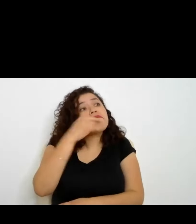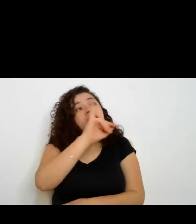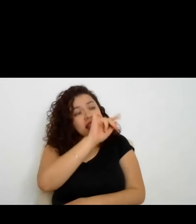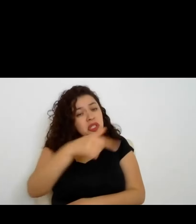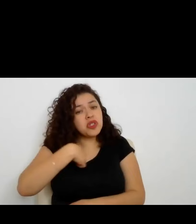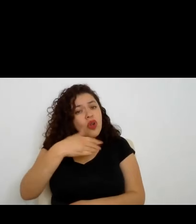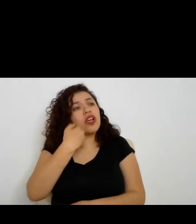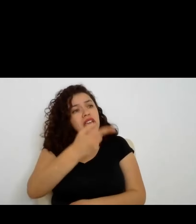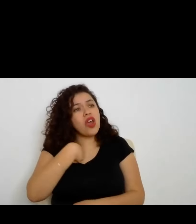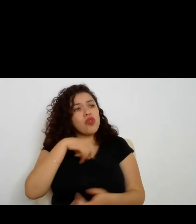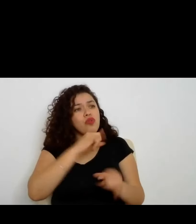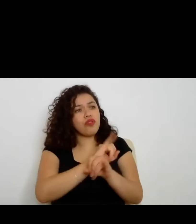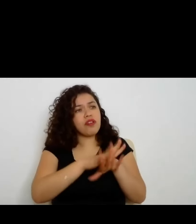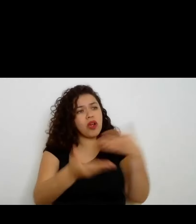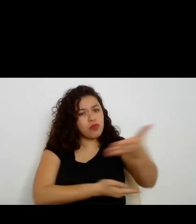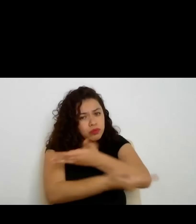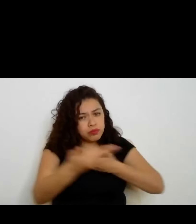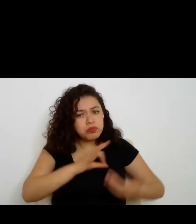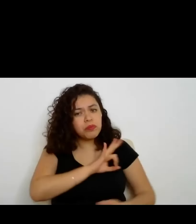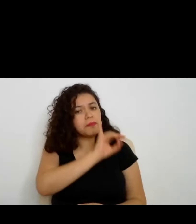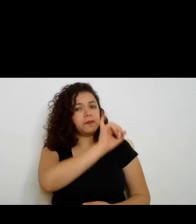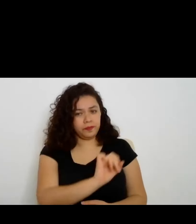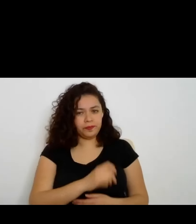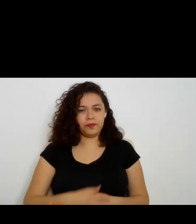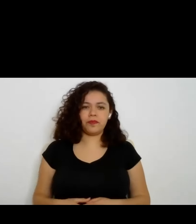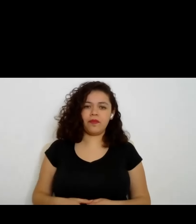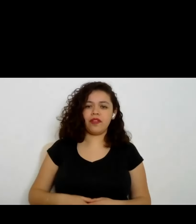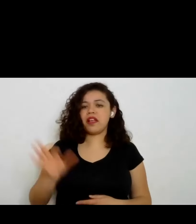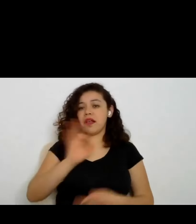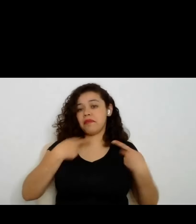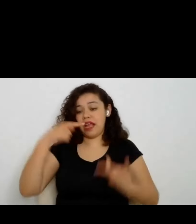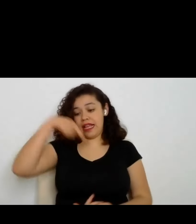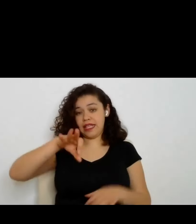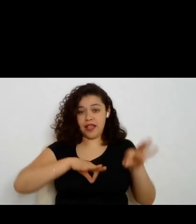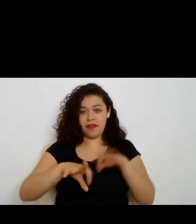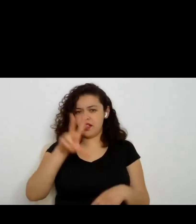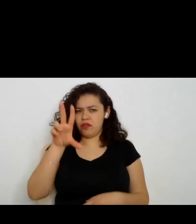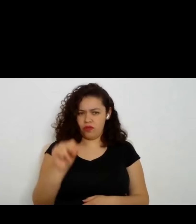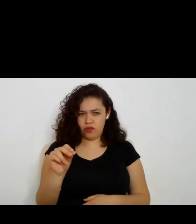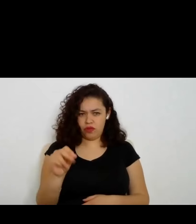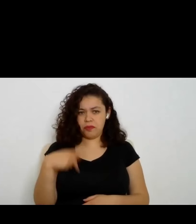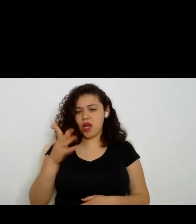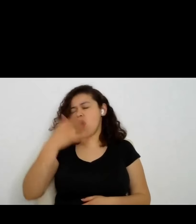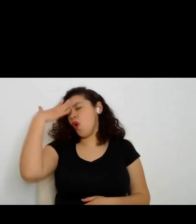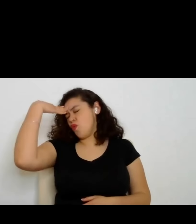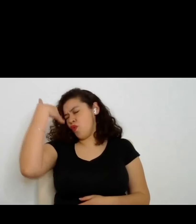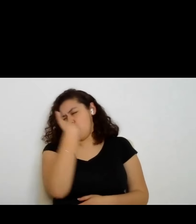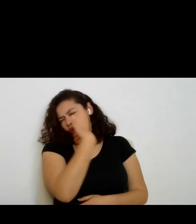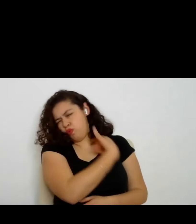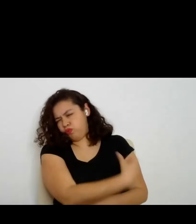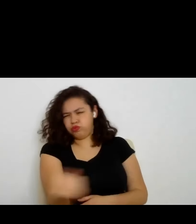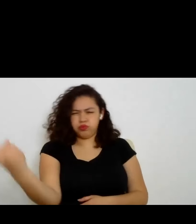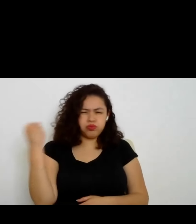finalidad secundaria. Y entonces, si esa persona ya no trabaja aquí, pero era muy buena asistente, era